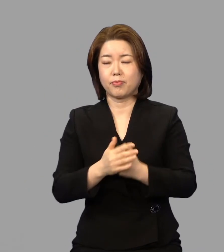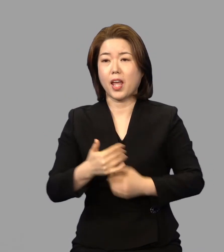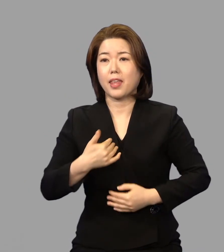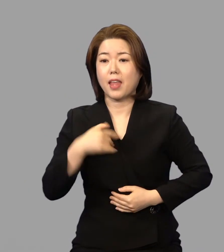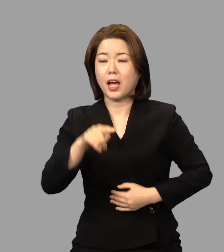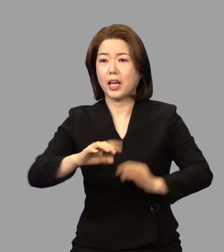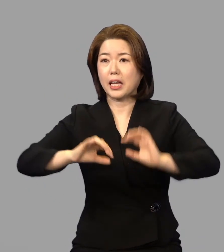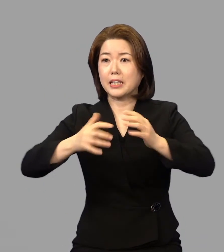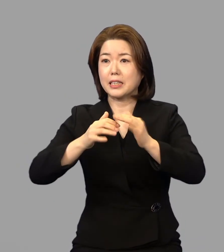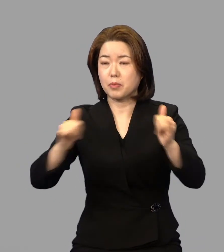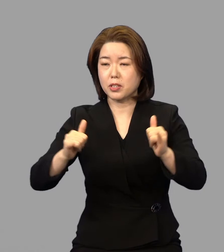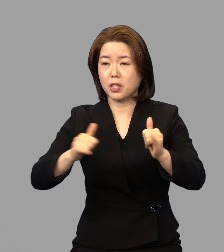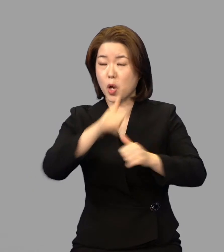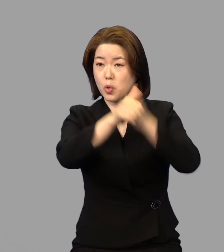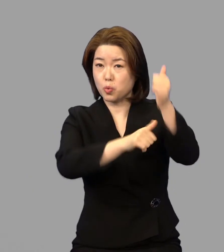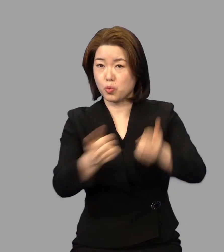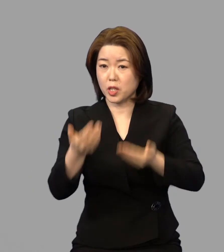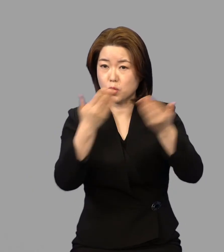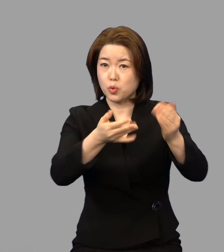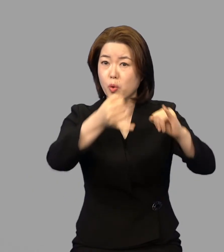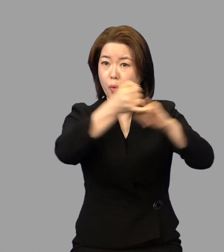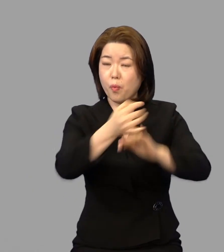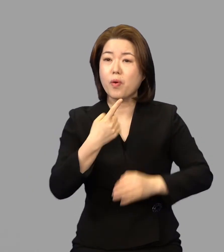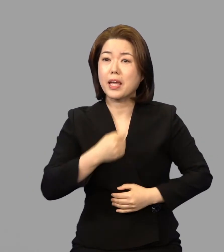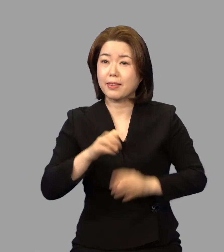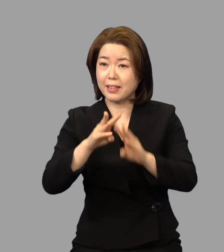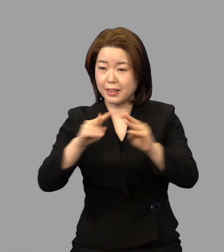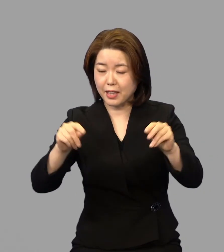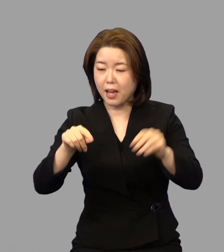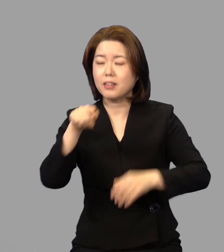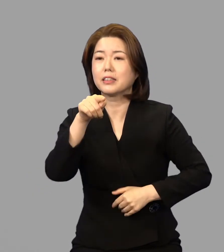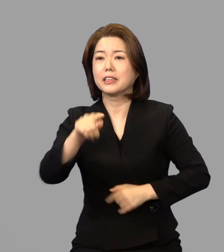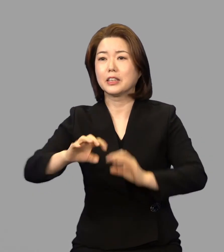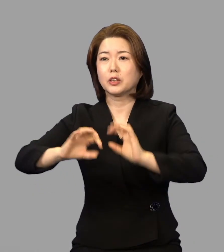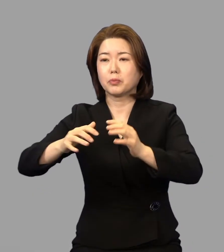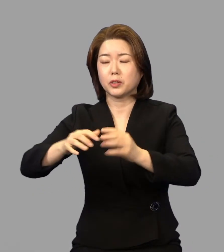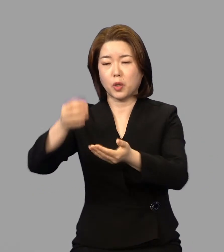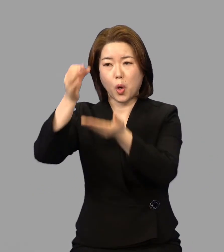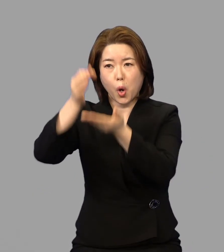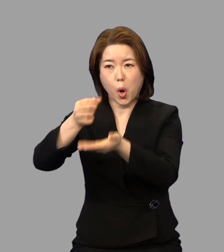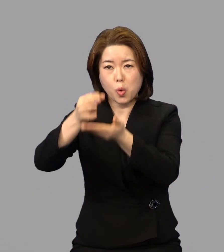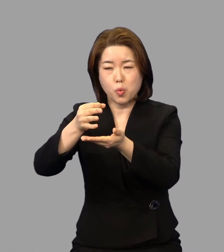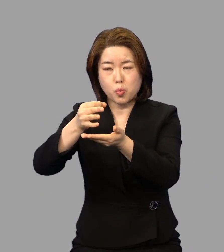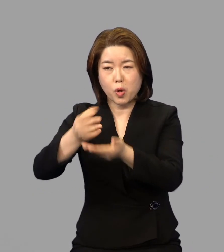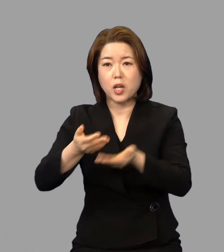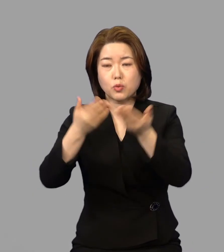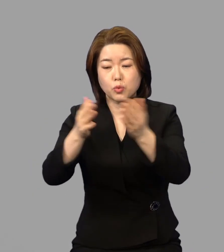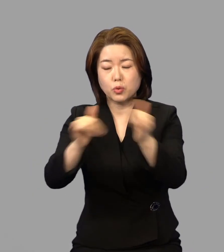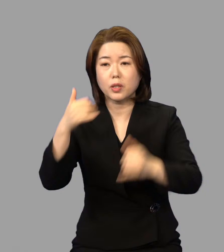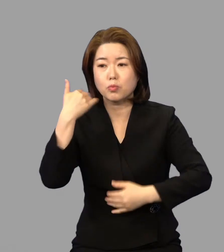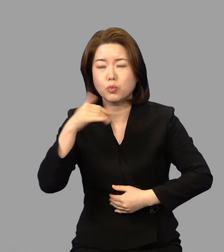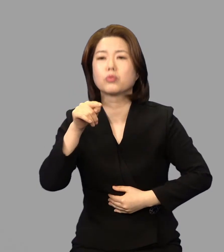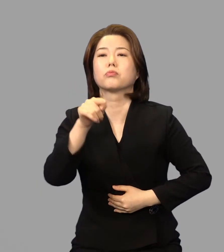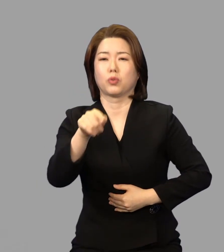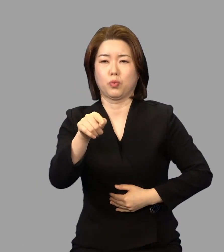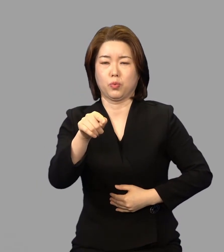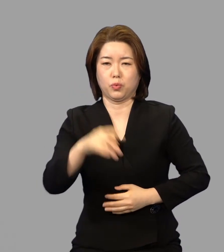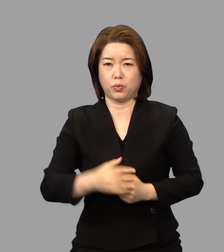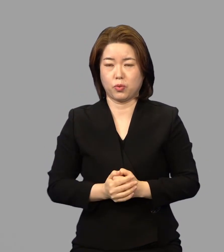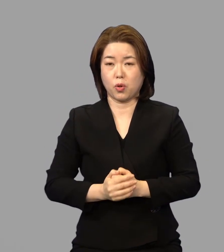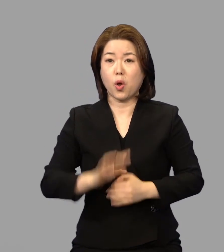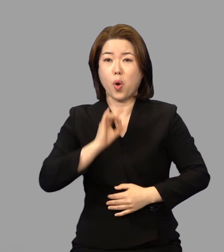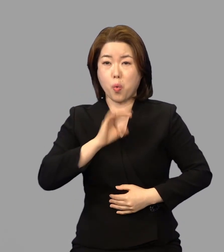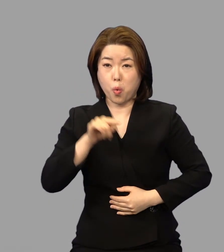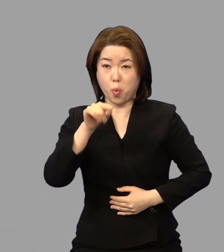백성의 조상에게 주기로 맹세한 땅을 이 백성에게 유산으로 물려줄 사람이 바로 너다. 오직